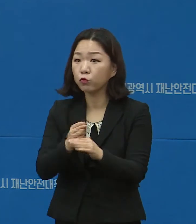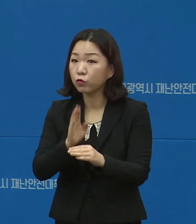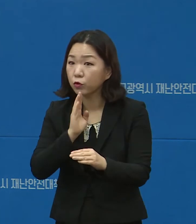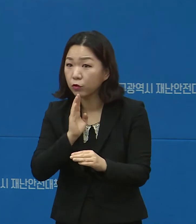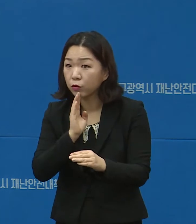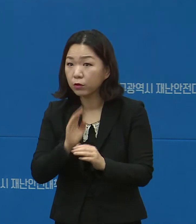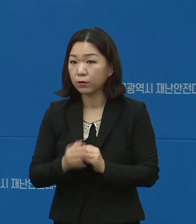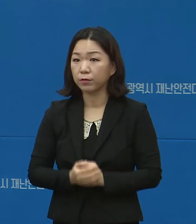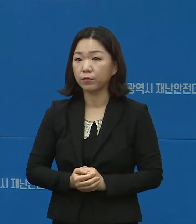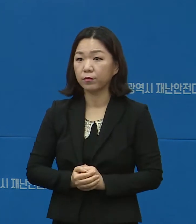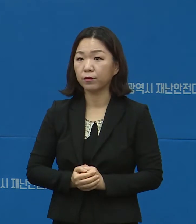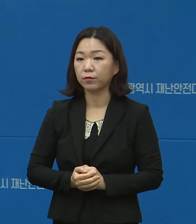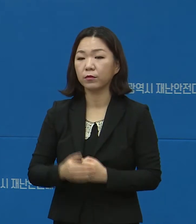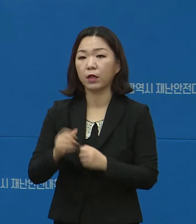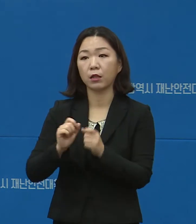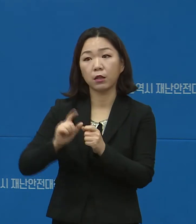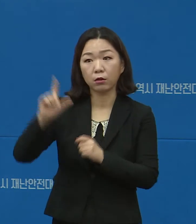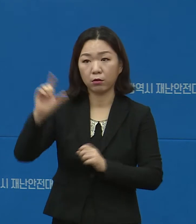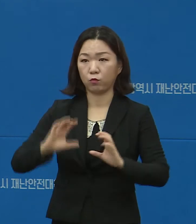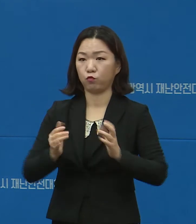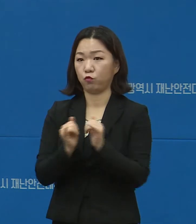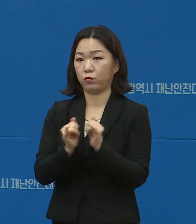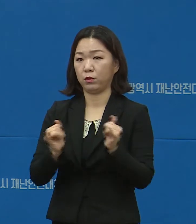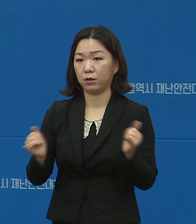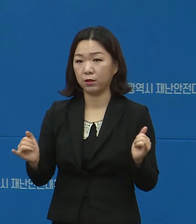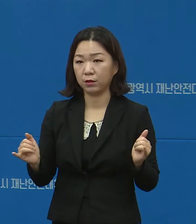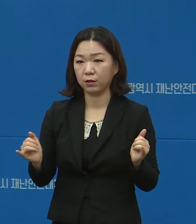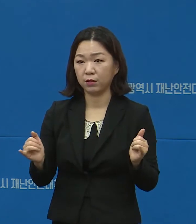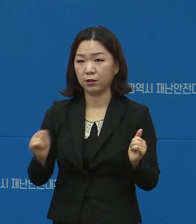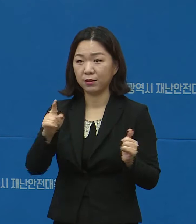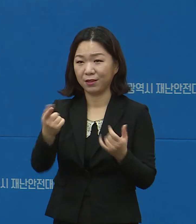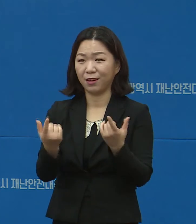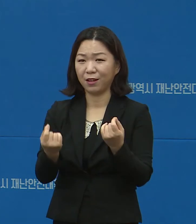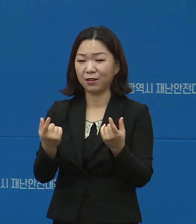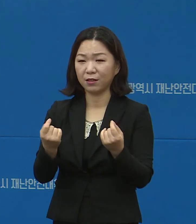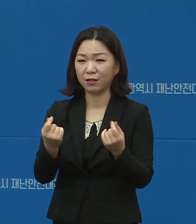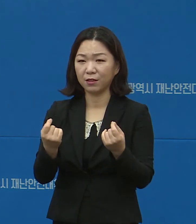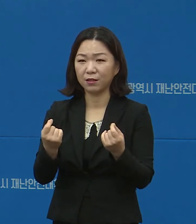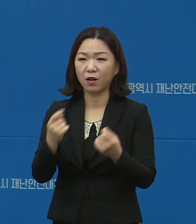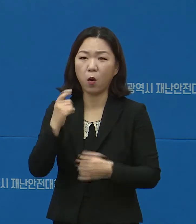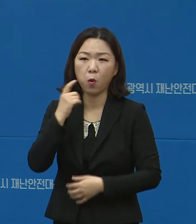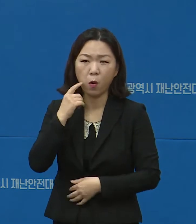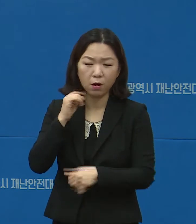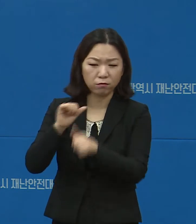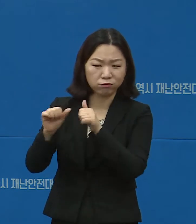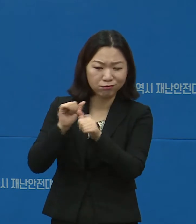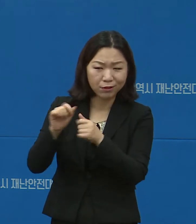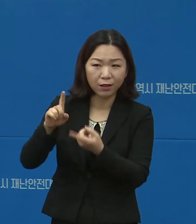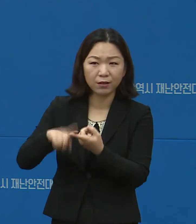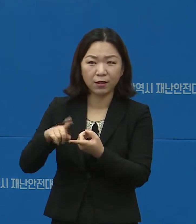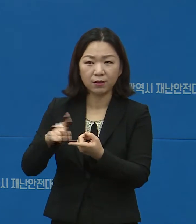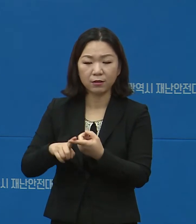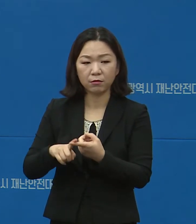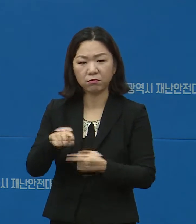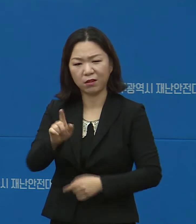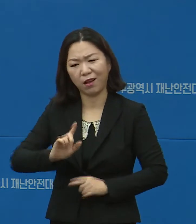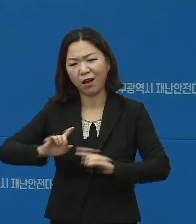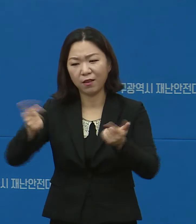않습니까? 대부분의 국민들께서는 이러한 터무니없는 주장에 대해 오히려